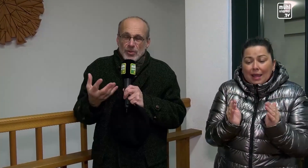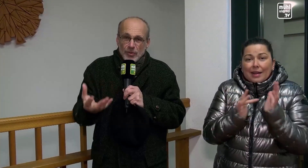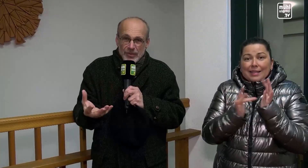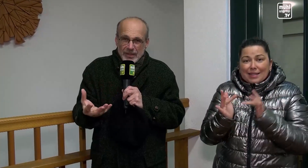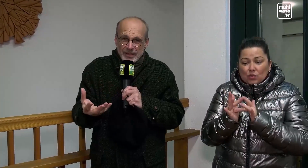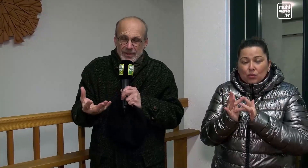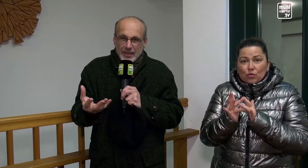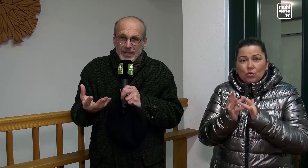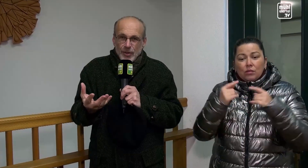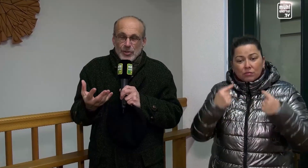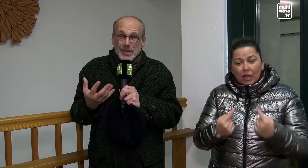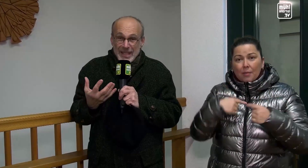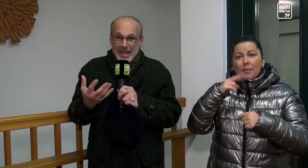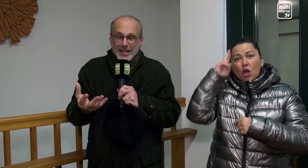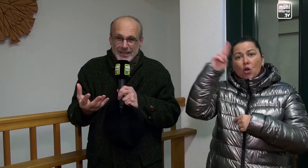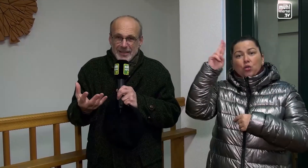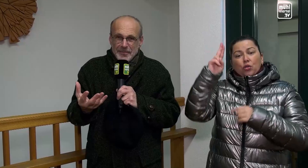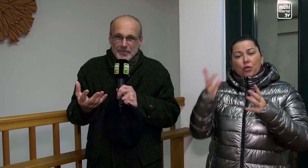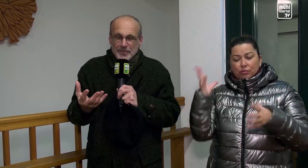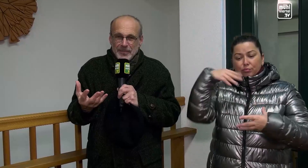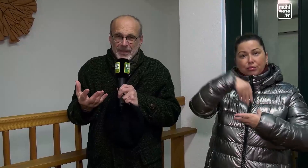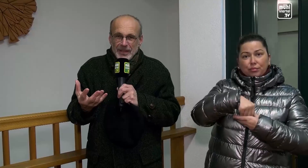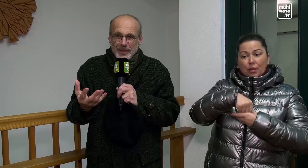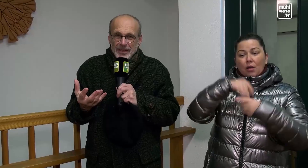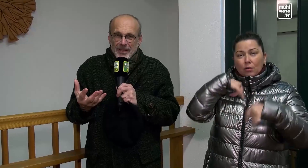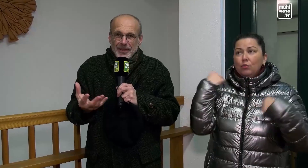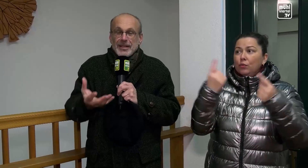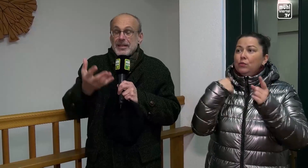in Person wird, uns begegnet,